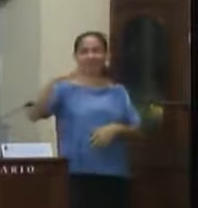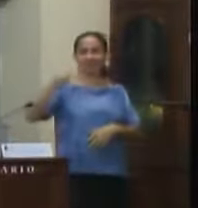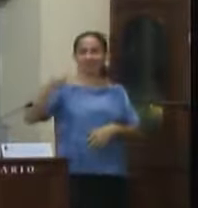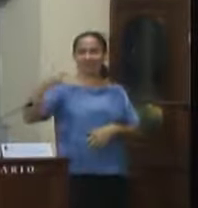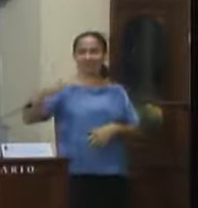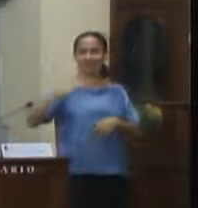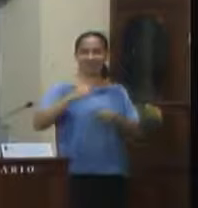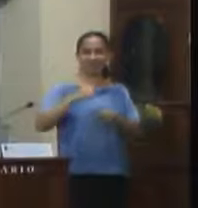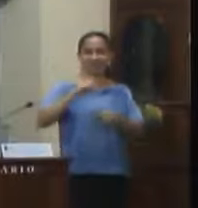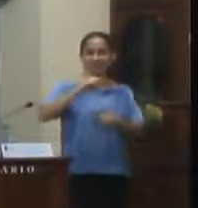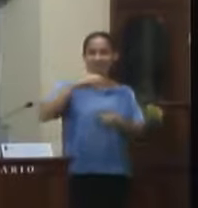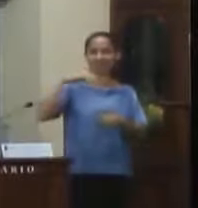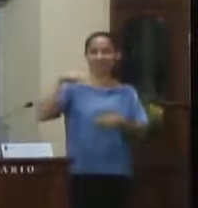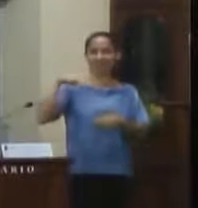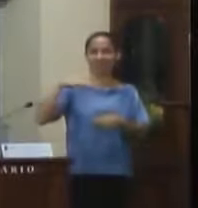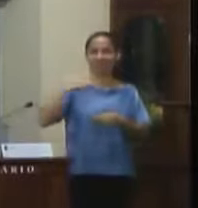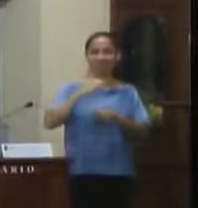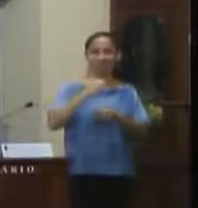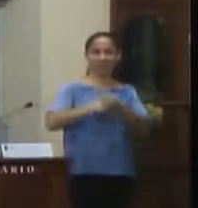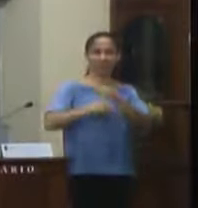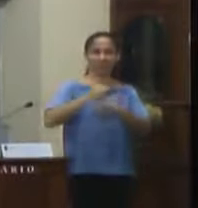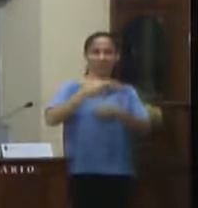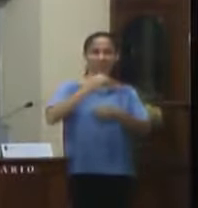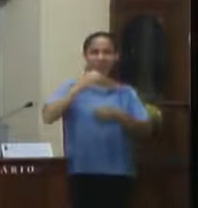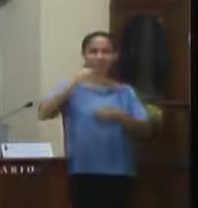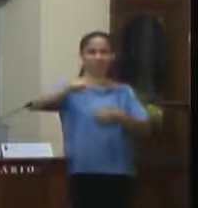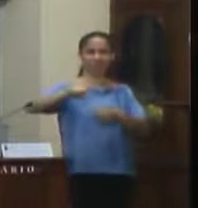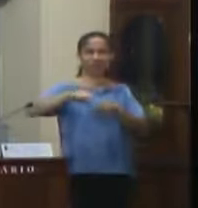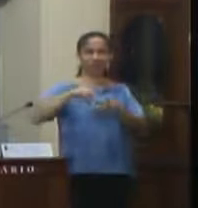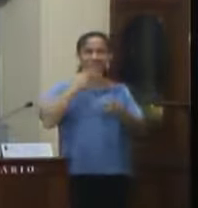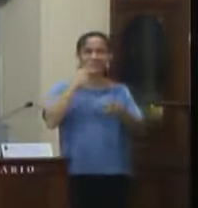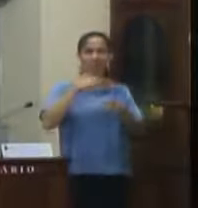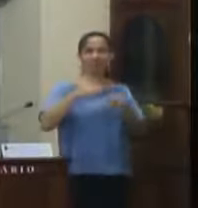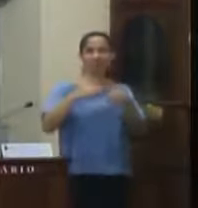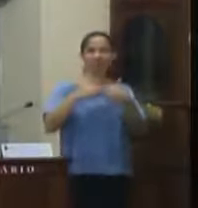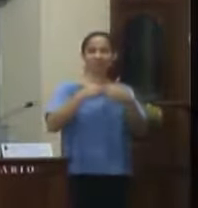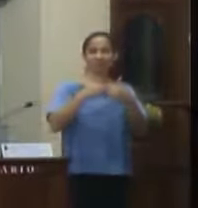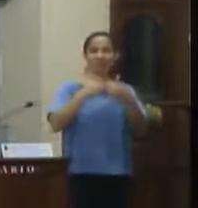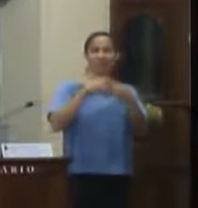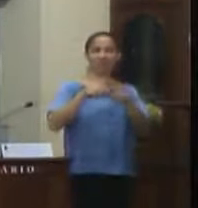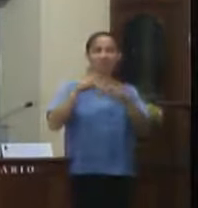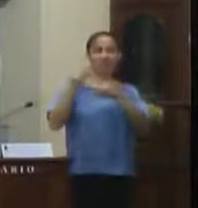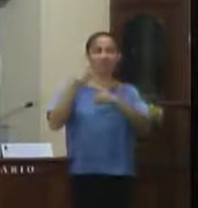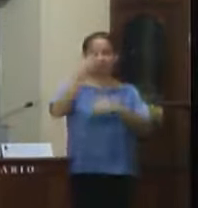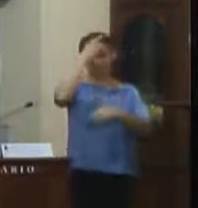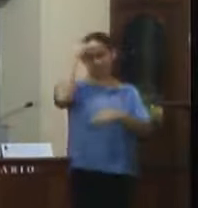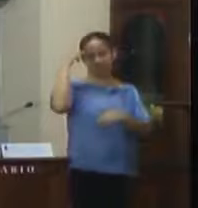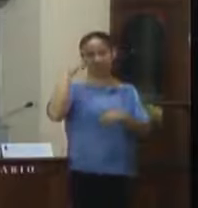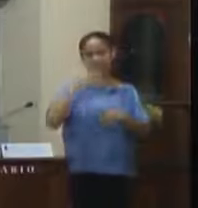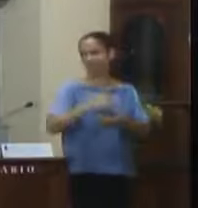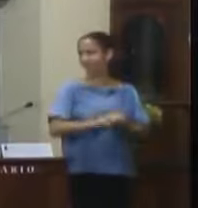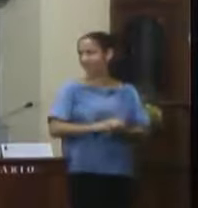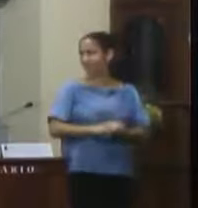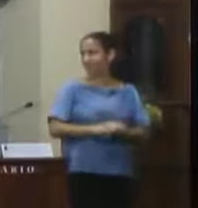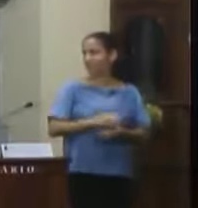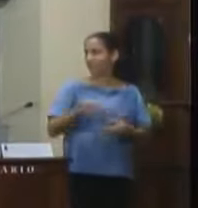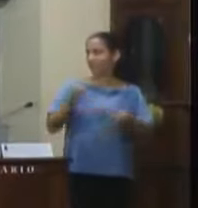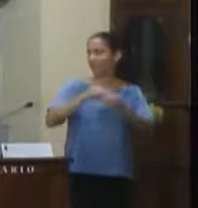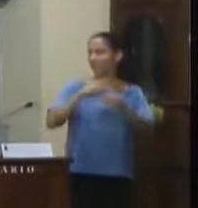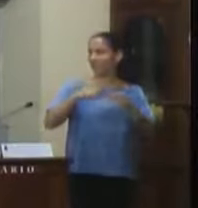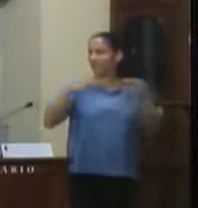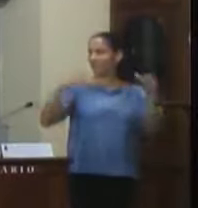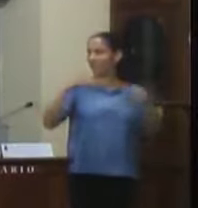2.467, de 9 de novembro de 2009. E dispõe sobre o transporte municipal de passageiros e da outras providências. Votação nominal,